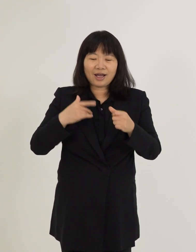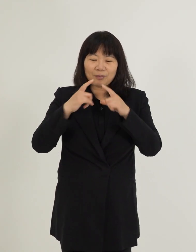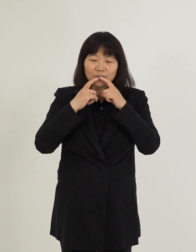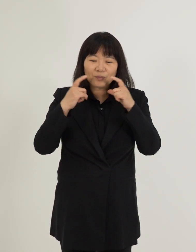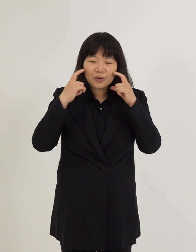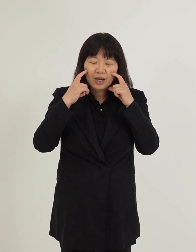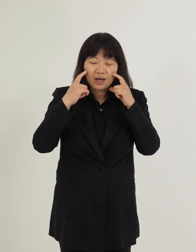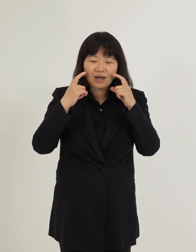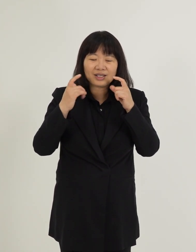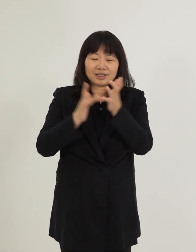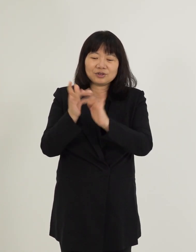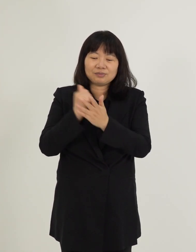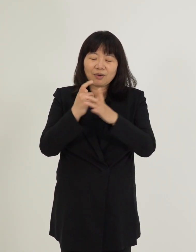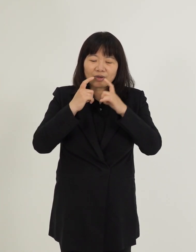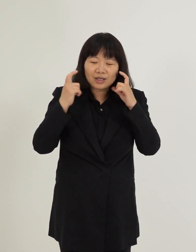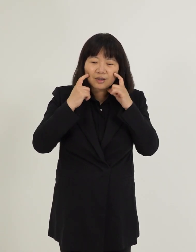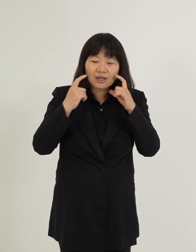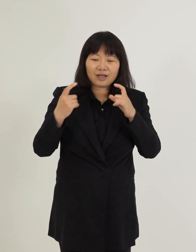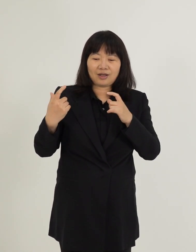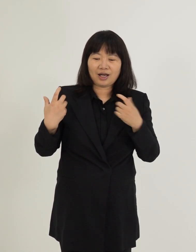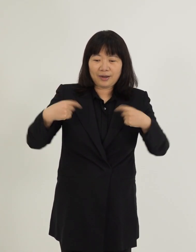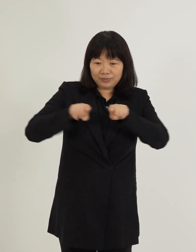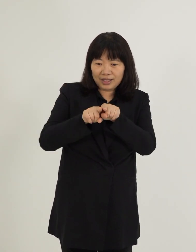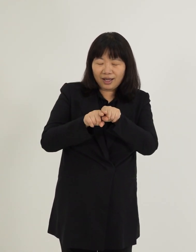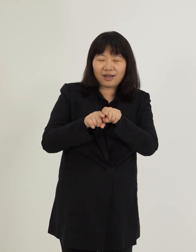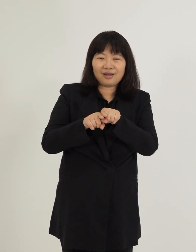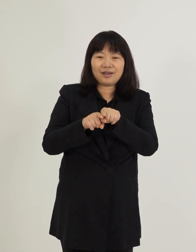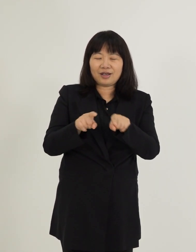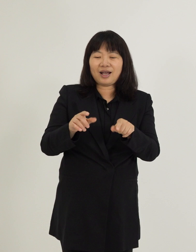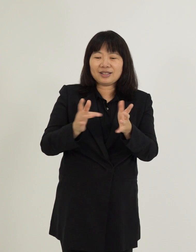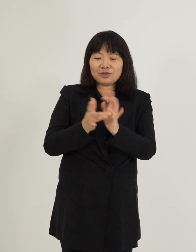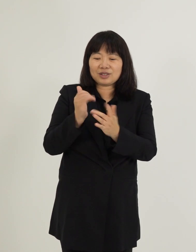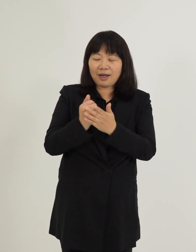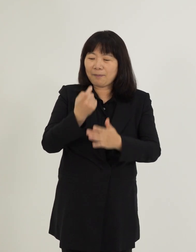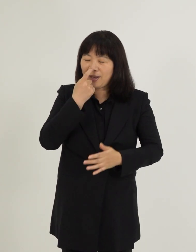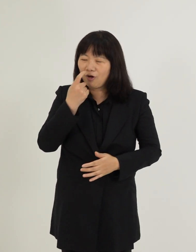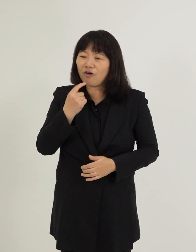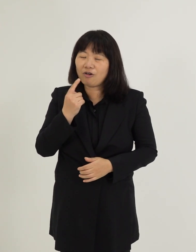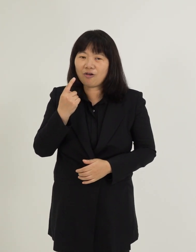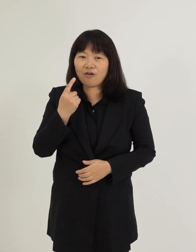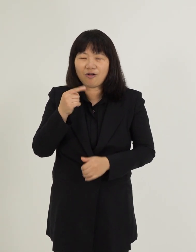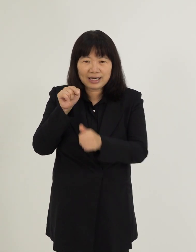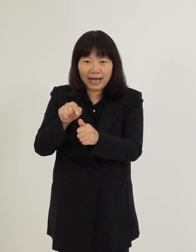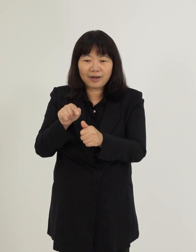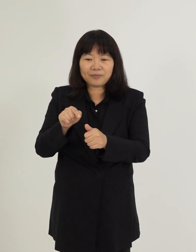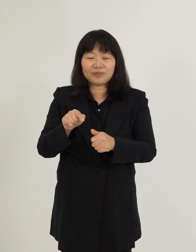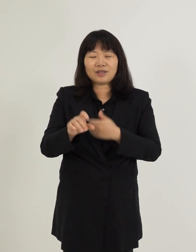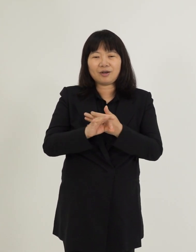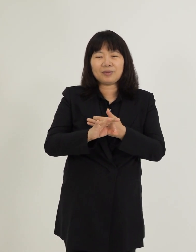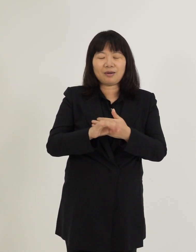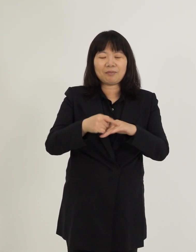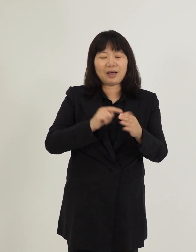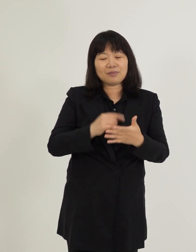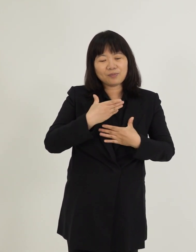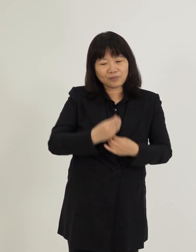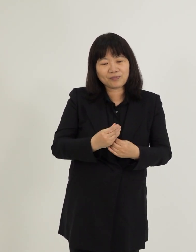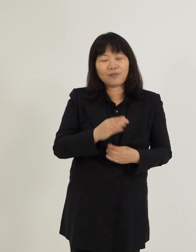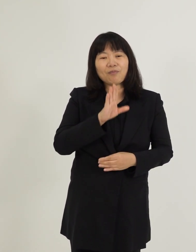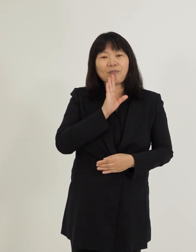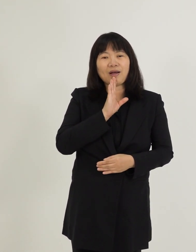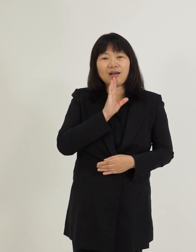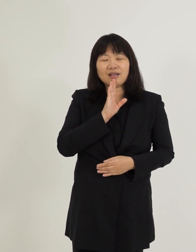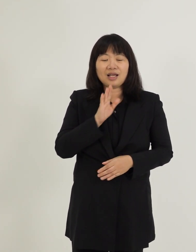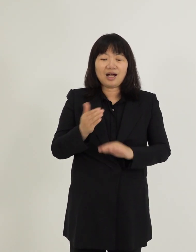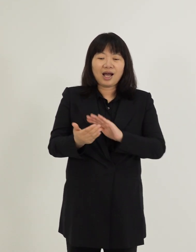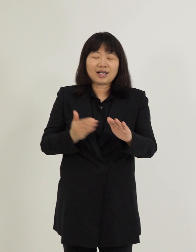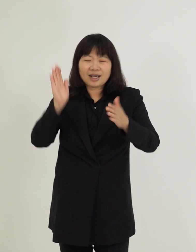마음이 쉼을 얻으리니. 아하, 아까 나귀가 몇 마리라고 그랬죠? 2마리라고 그랬어요.